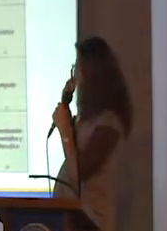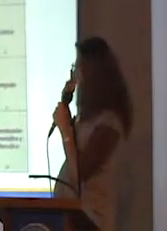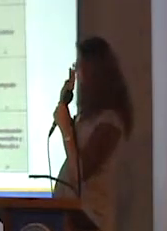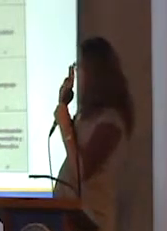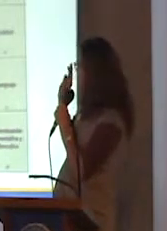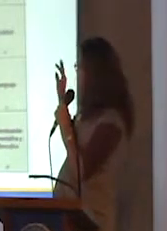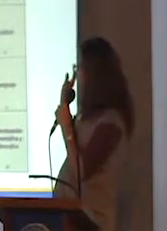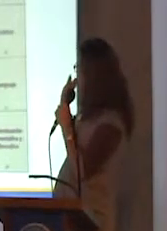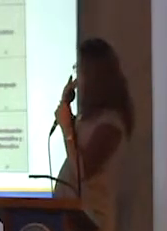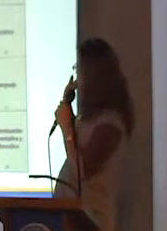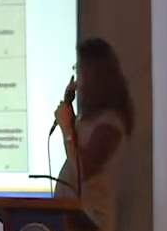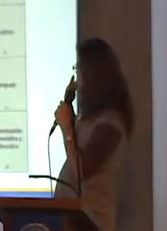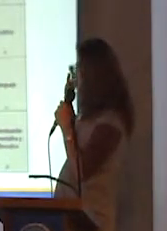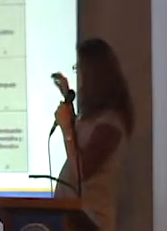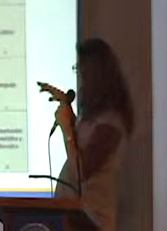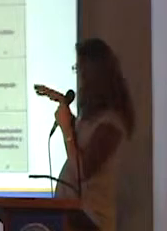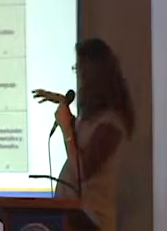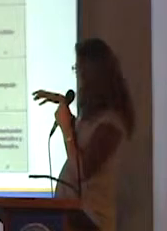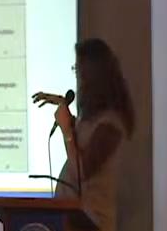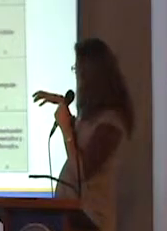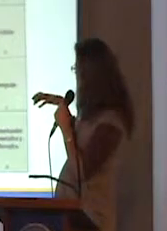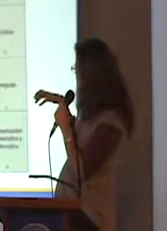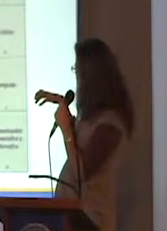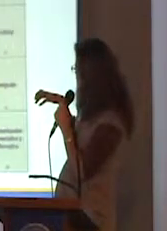Entonces, por ejemplo, podrían agrupar